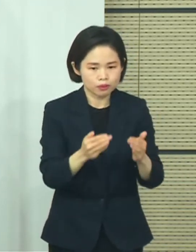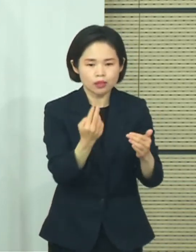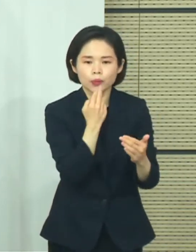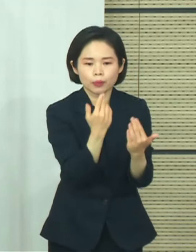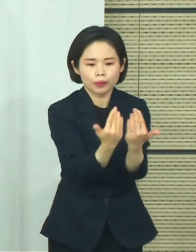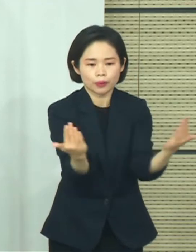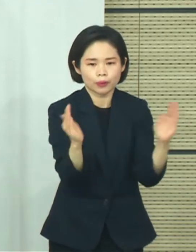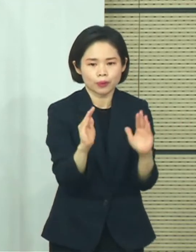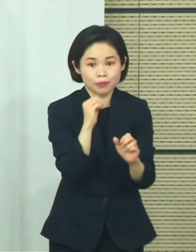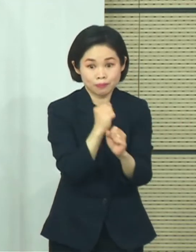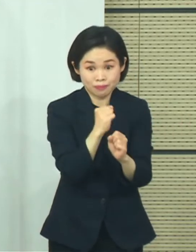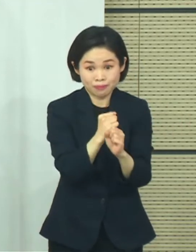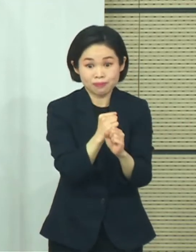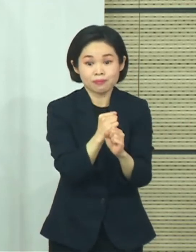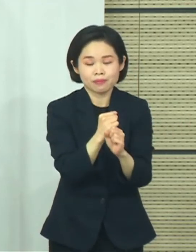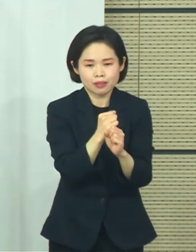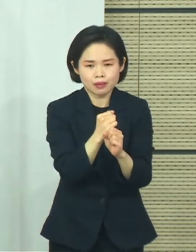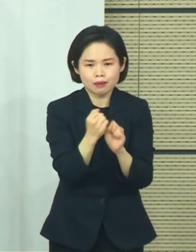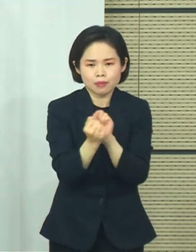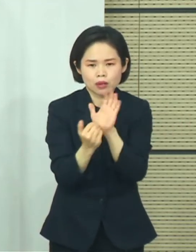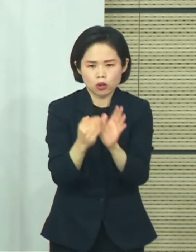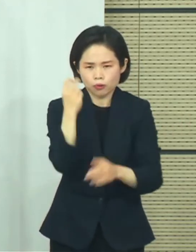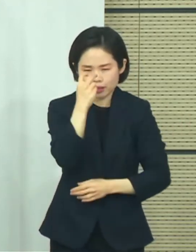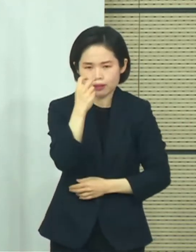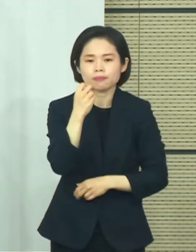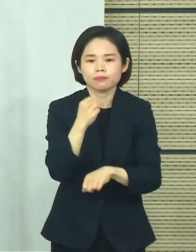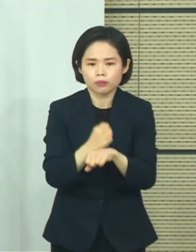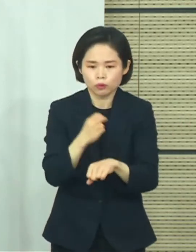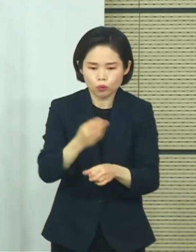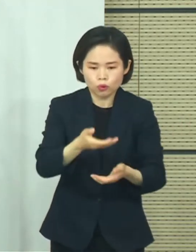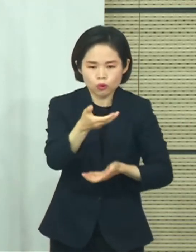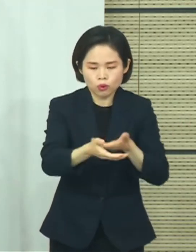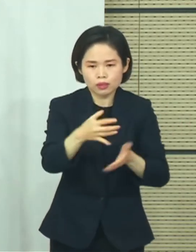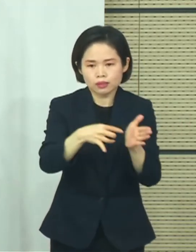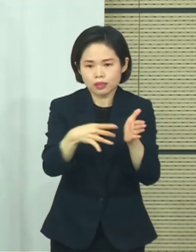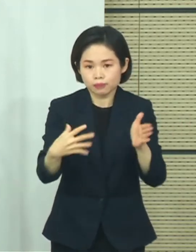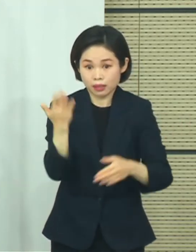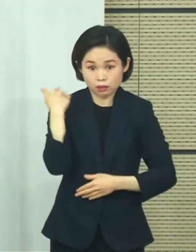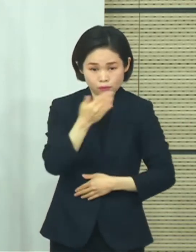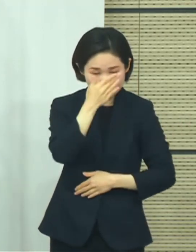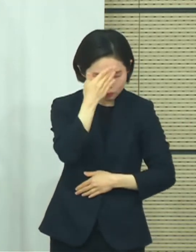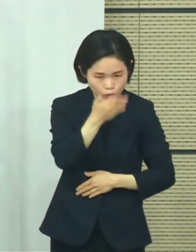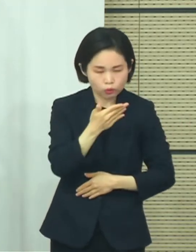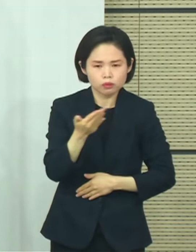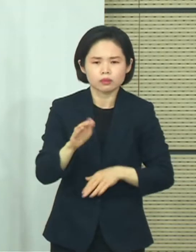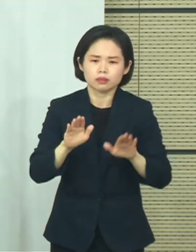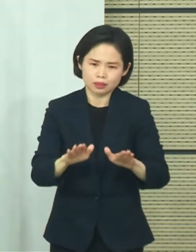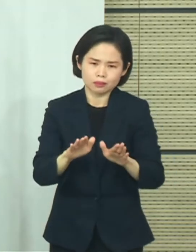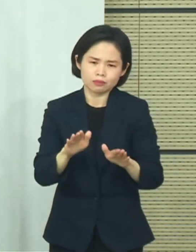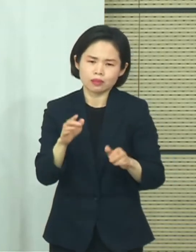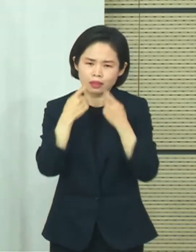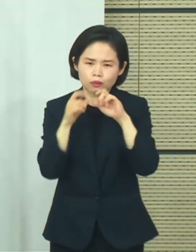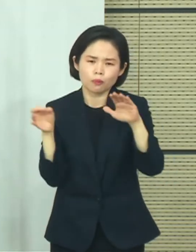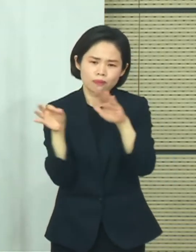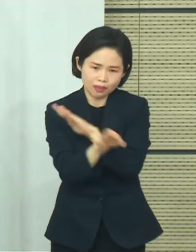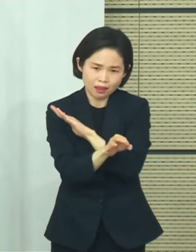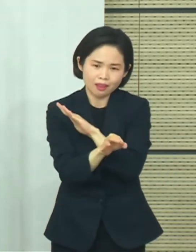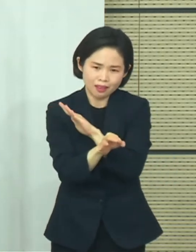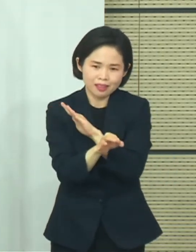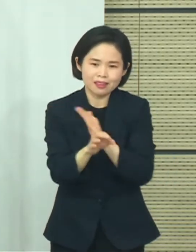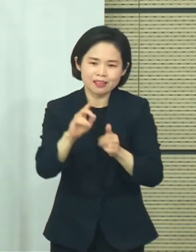한편 명절 고속도로 통행료를 유료로 전환 하 여 이동 냥 감소를 유도하고 있습니다